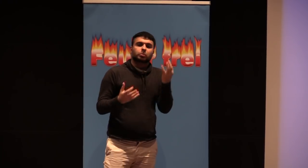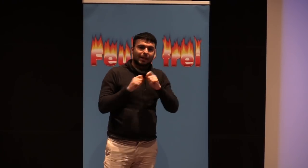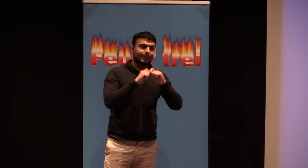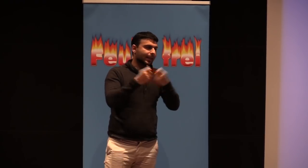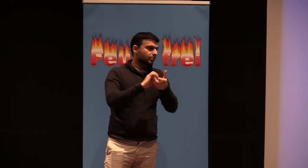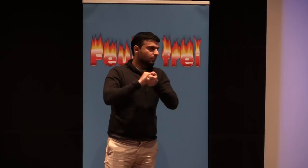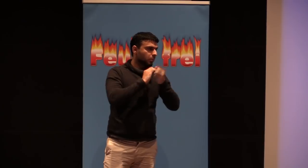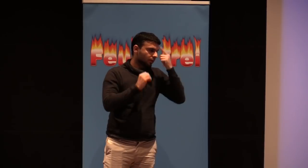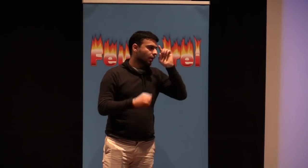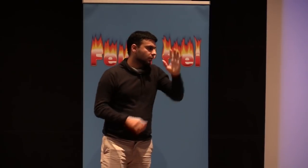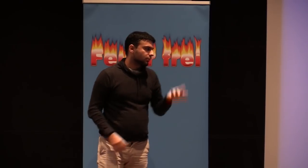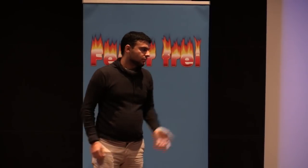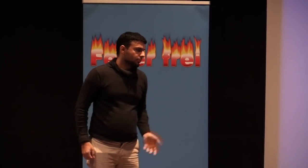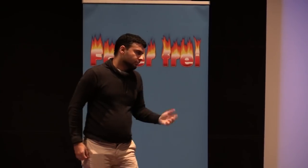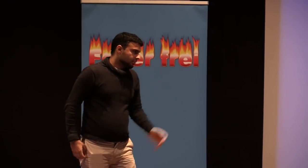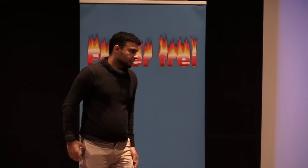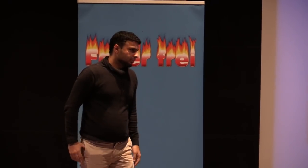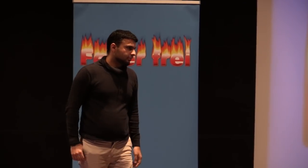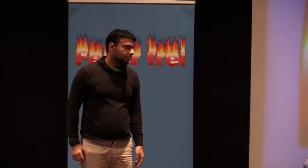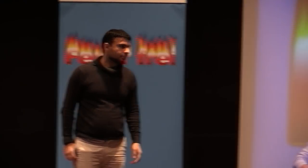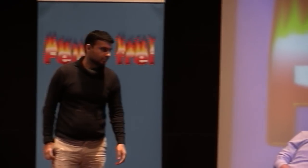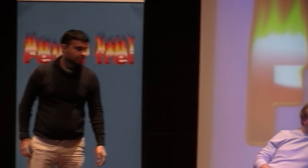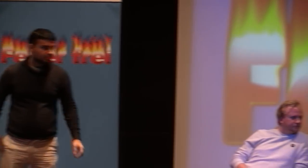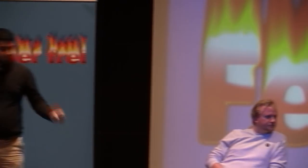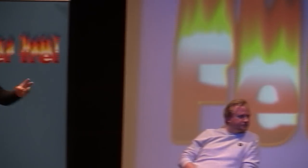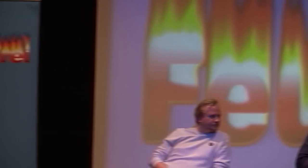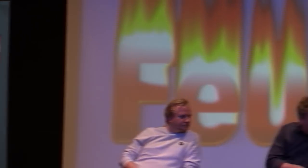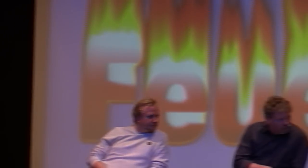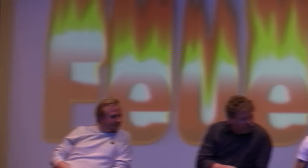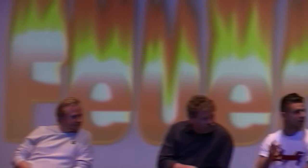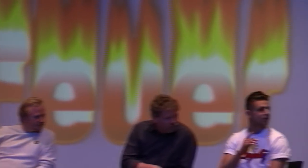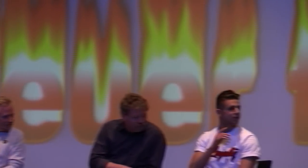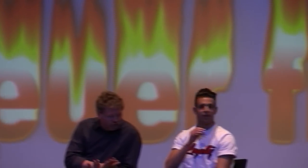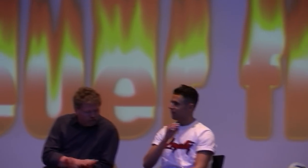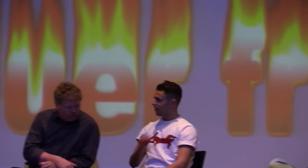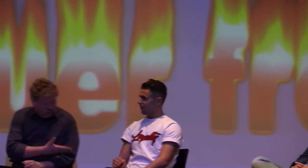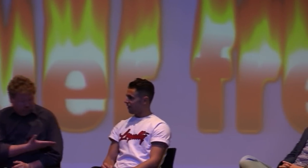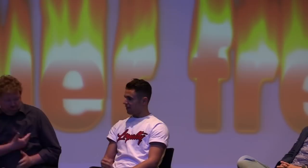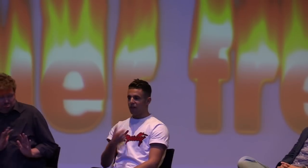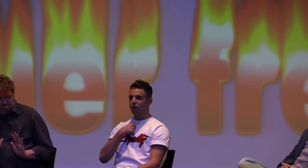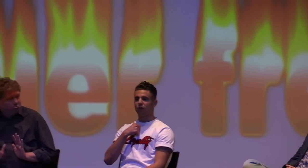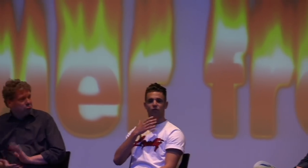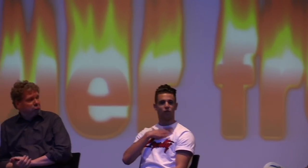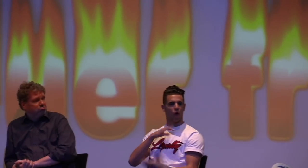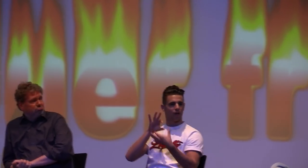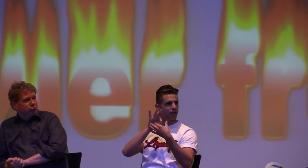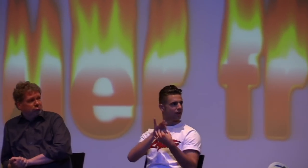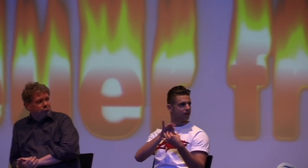12 Leuten weiter, dann so schafft man eben ganz viel Information in kurzer Zeit. Vielen Dank. Da kann man vielleicht einfach mal drüber